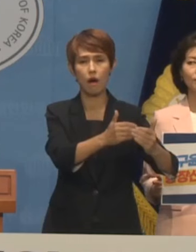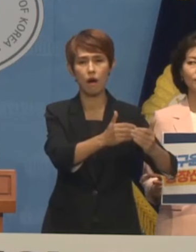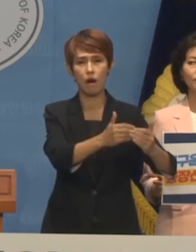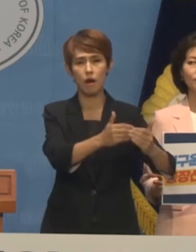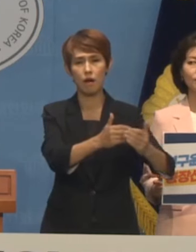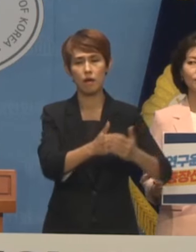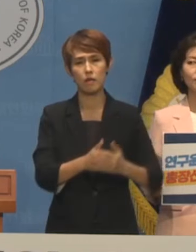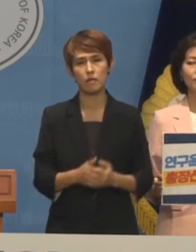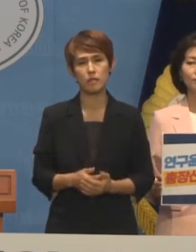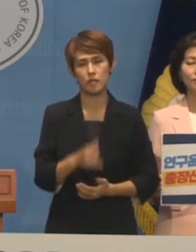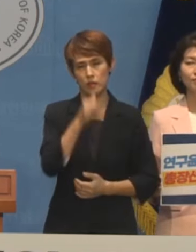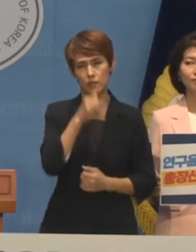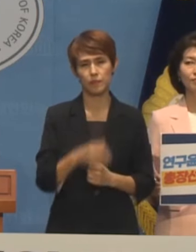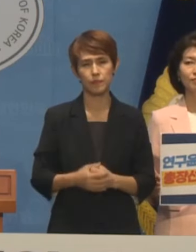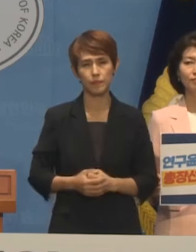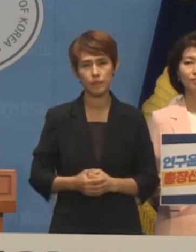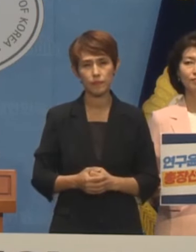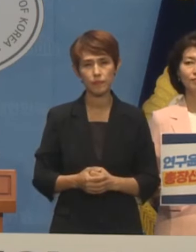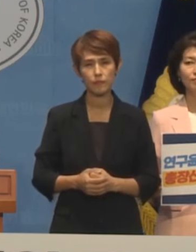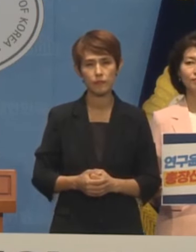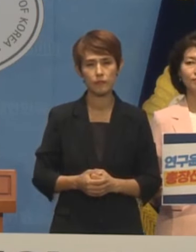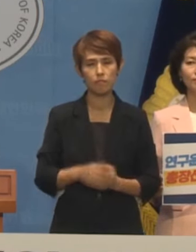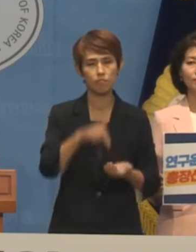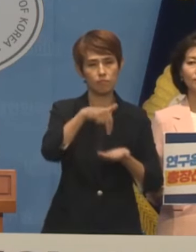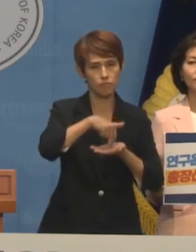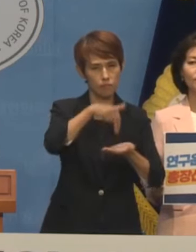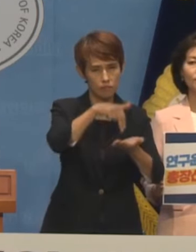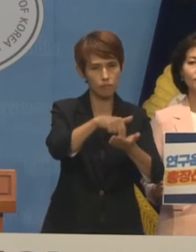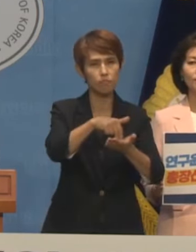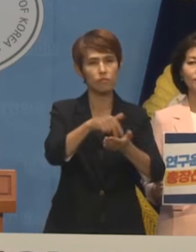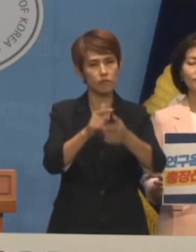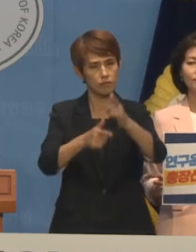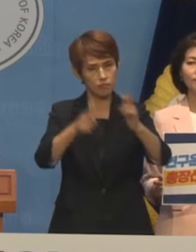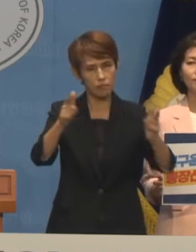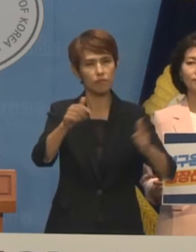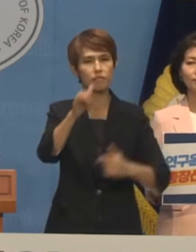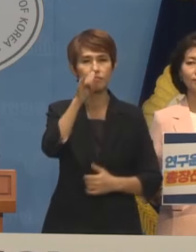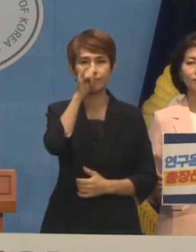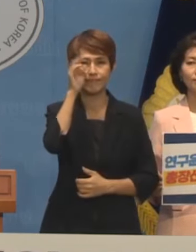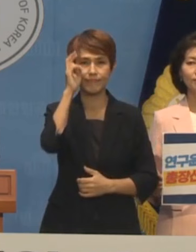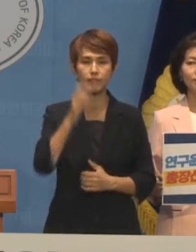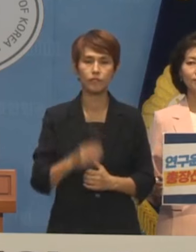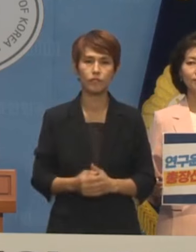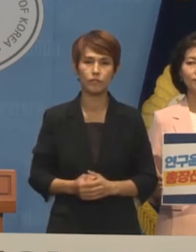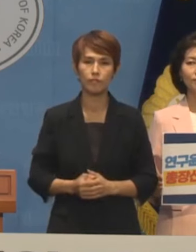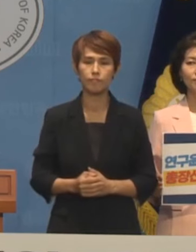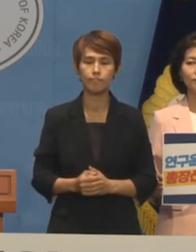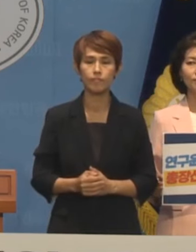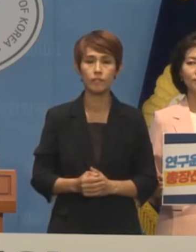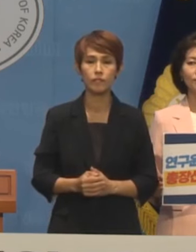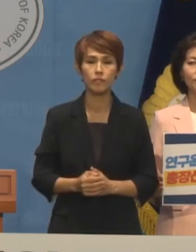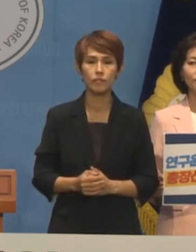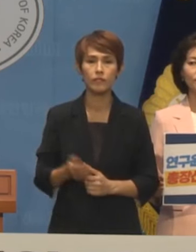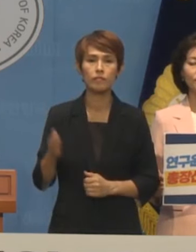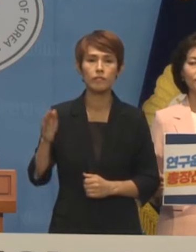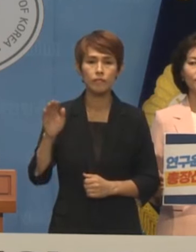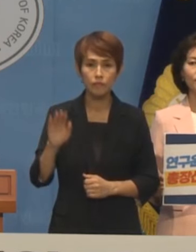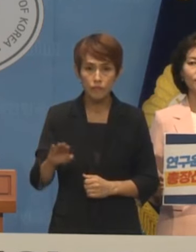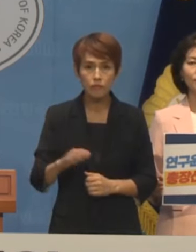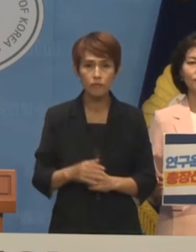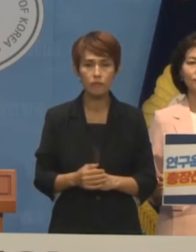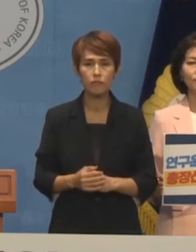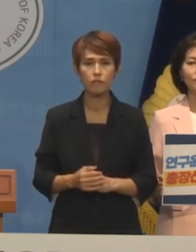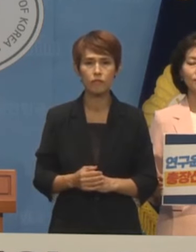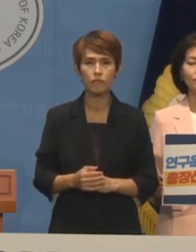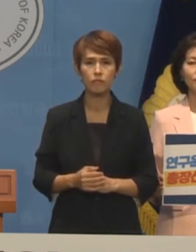해석 가능하겠습니까? 각자 나름대로의 사정과 이해관계, 갈등의 산물이라고 이해해드리겠습니다. 그러나